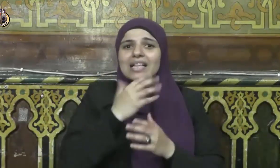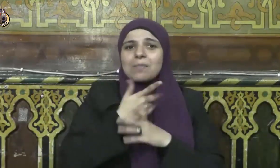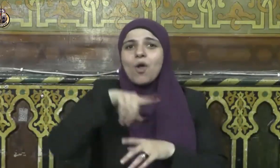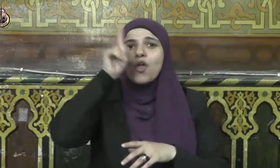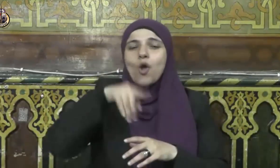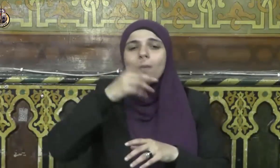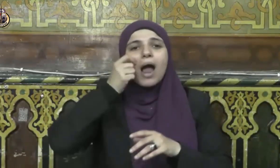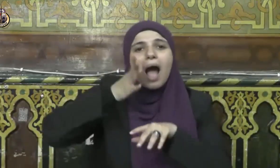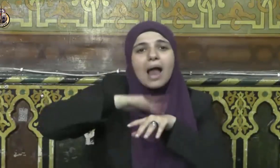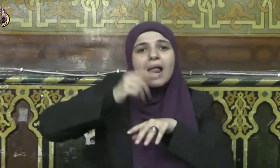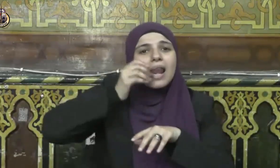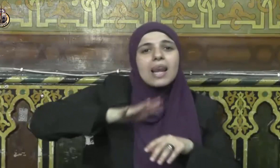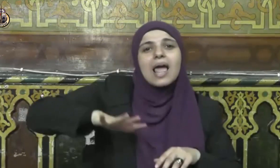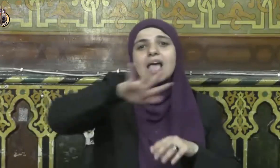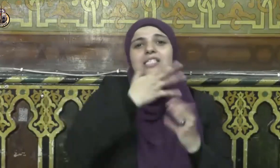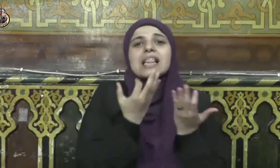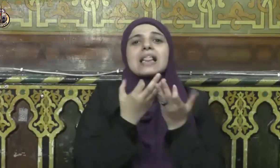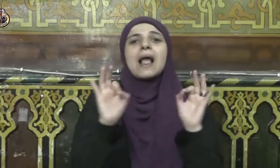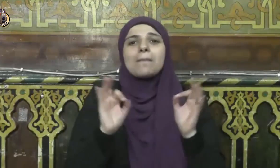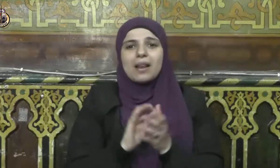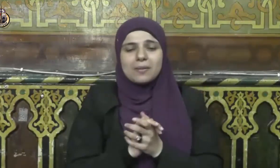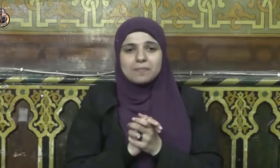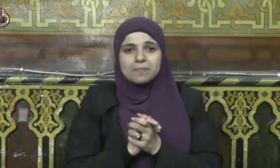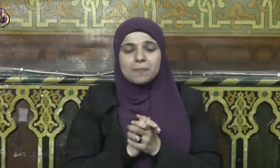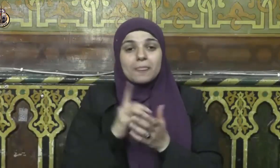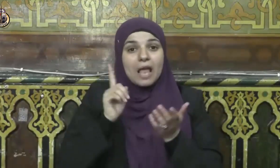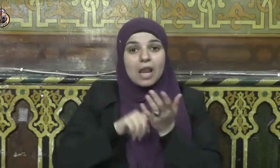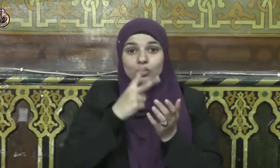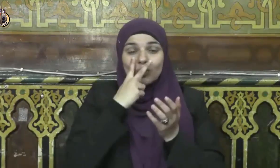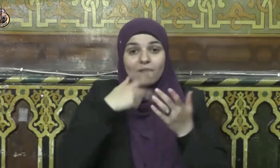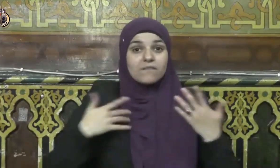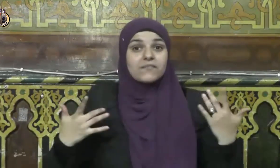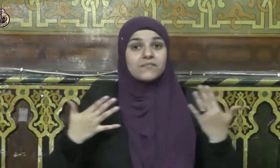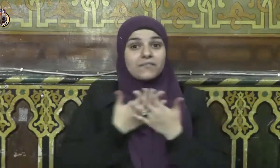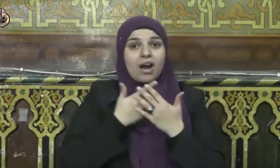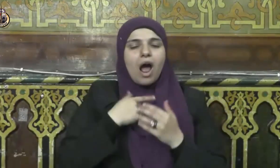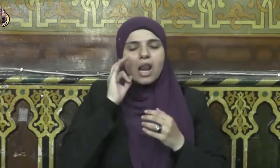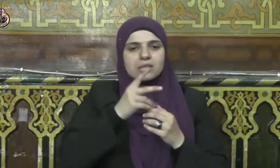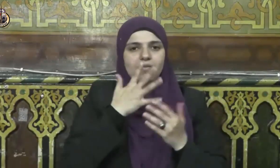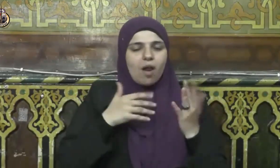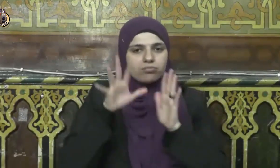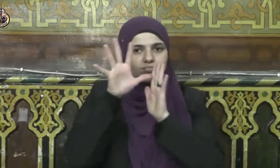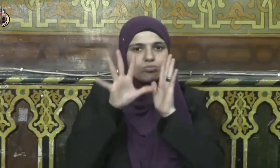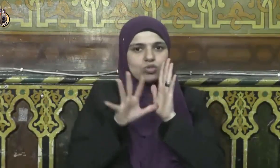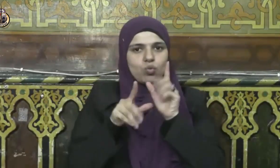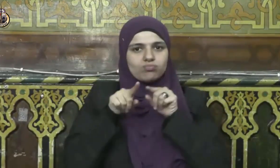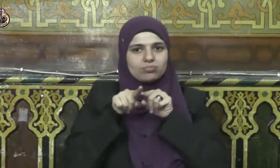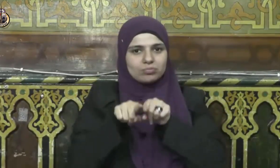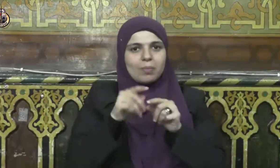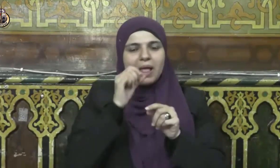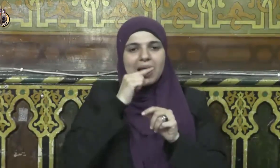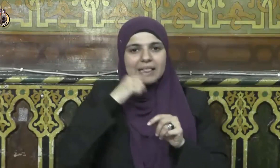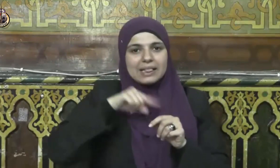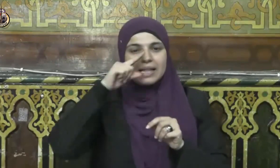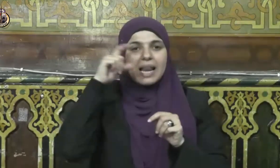والفرحة على الناس جميعا. إن من مظاهر الفرح المشروع في الأعياد